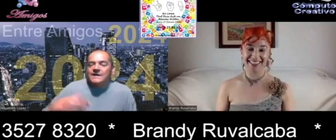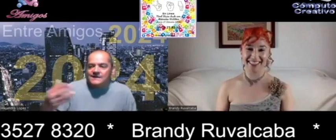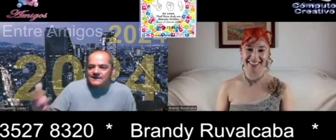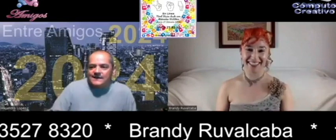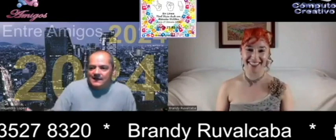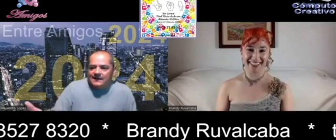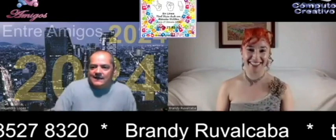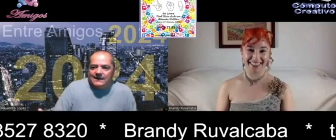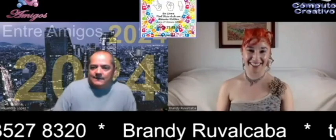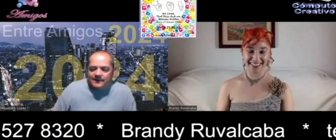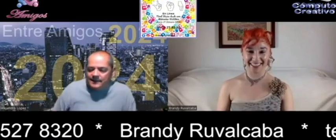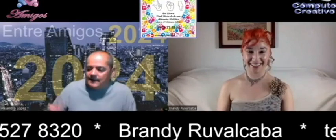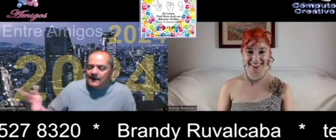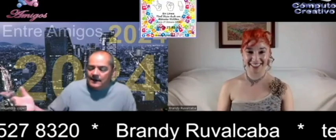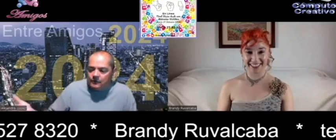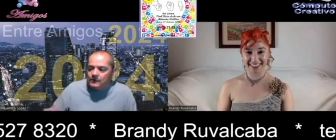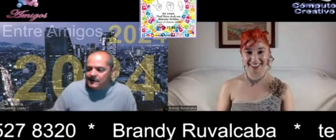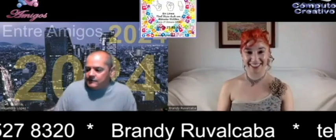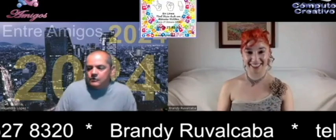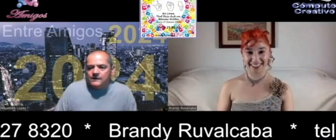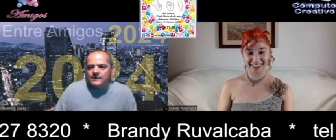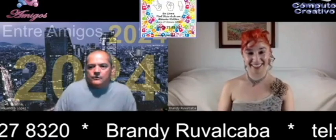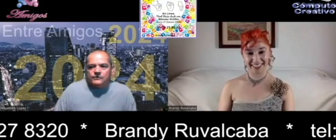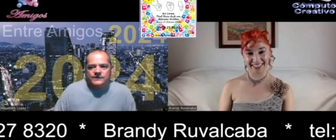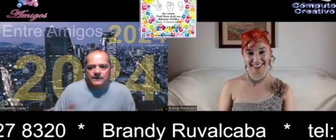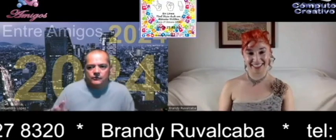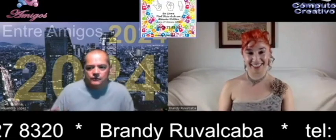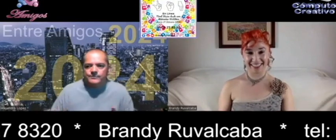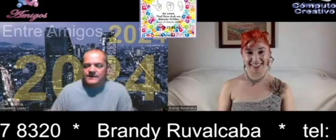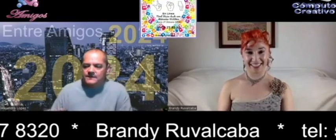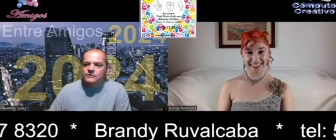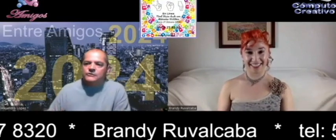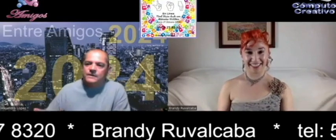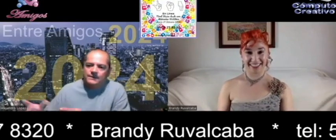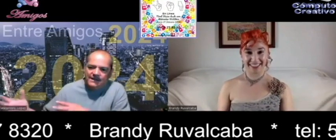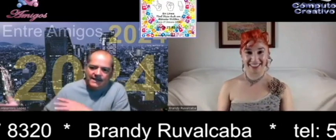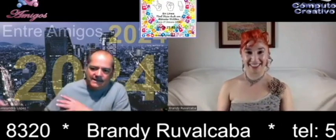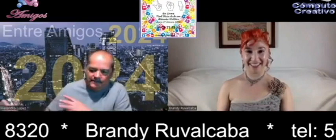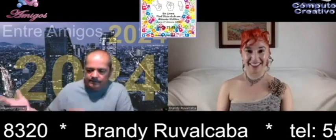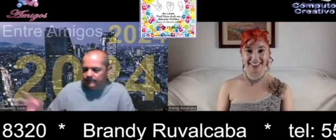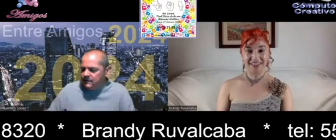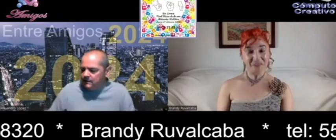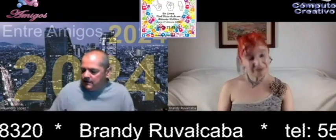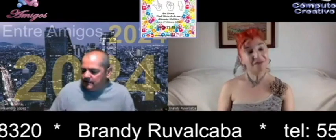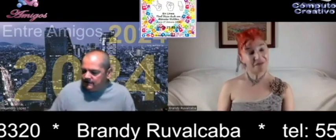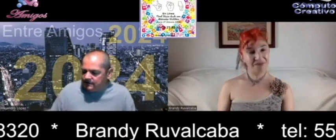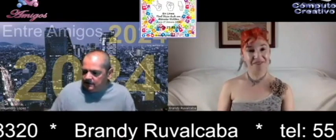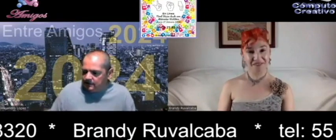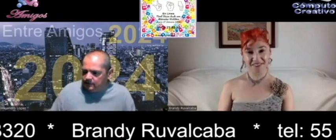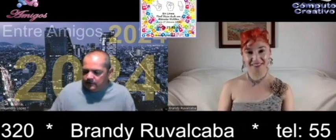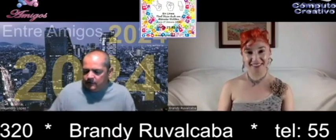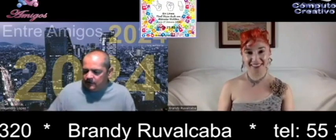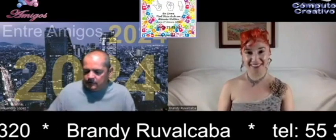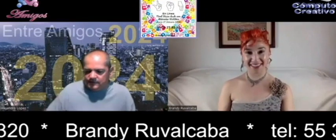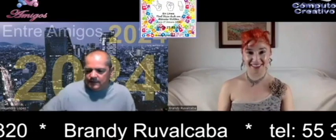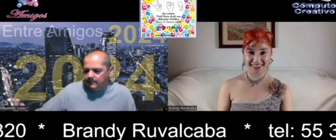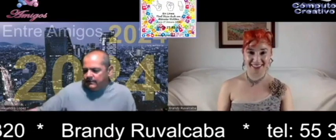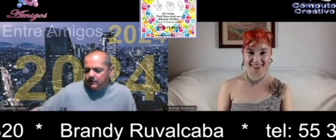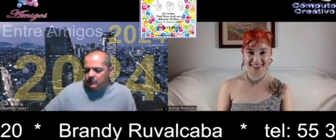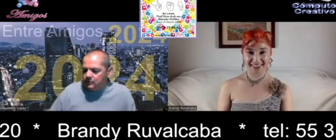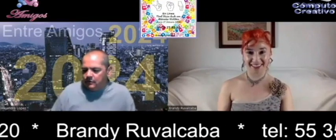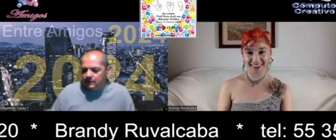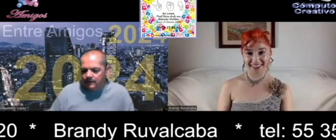porque tienes que aprender. En alguna ocasión que conocí a unos payasitos que venían, no me acuerdo si